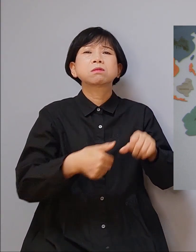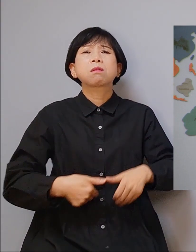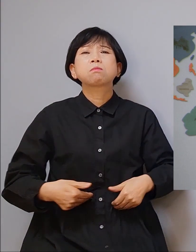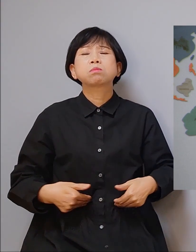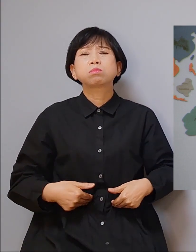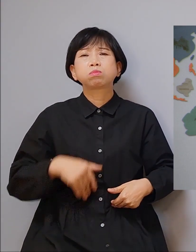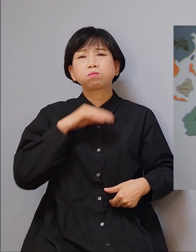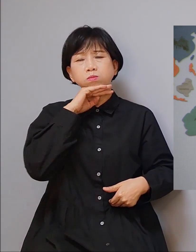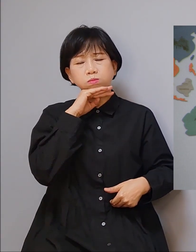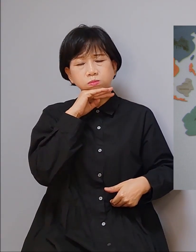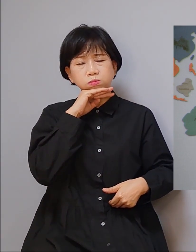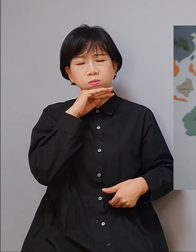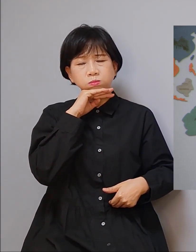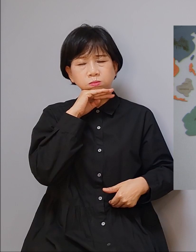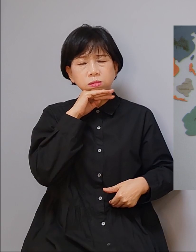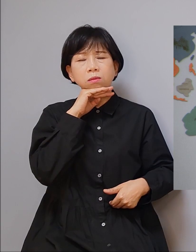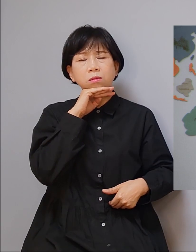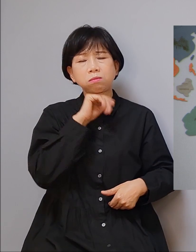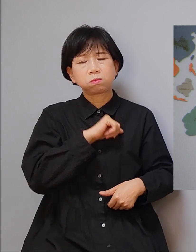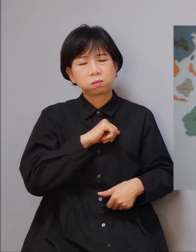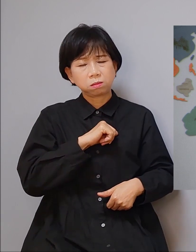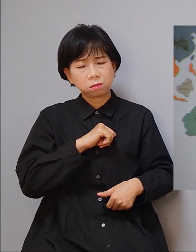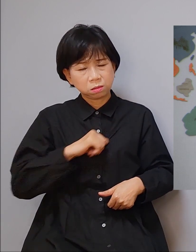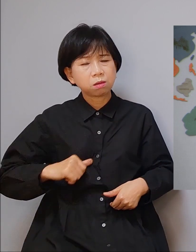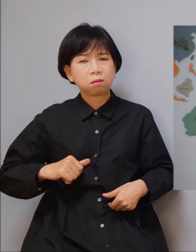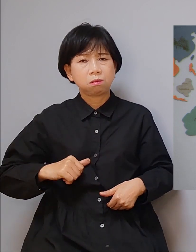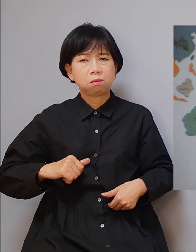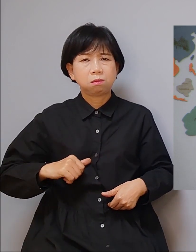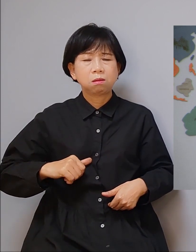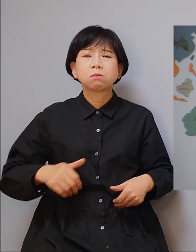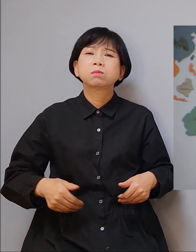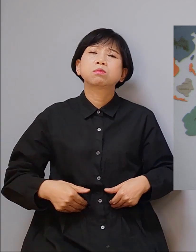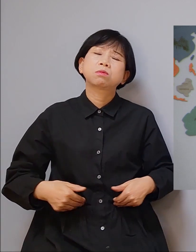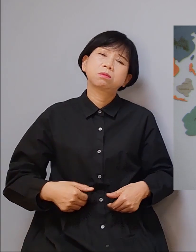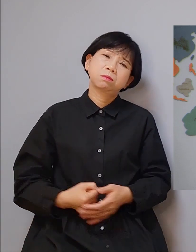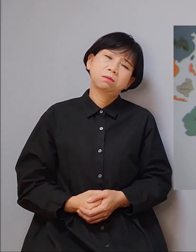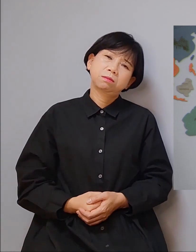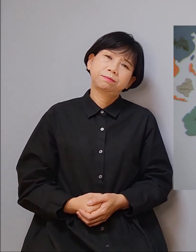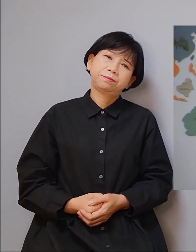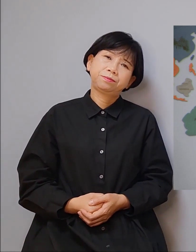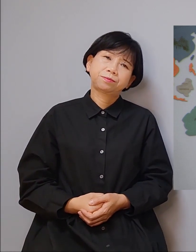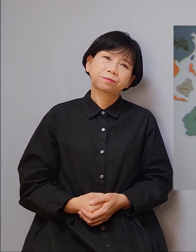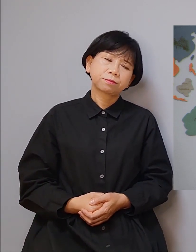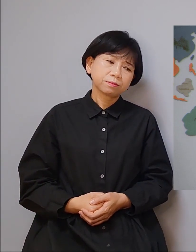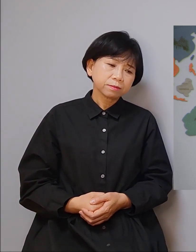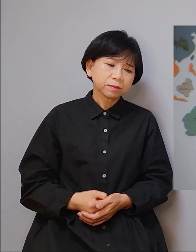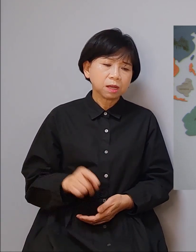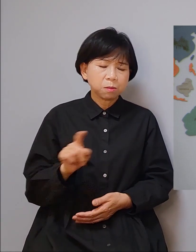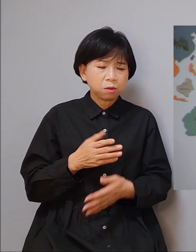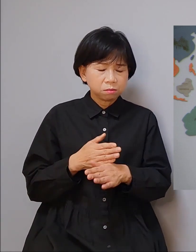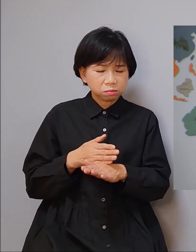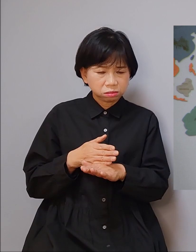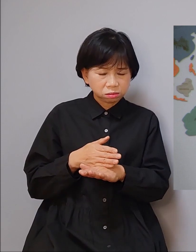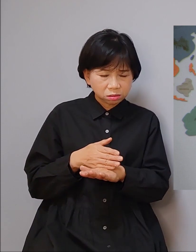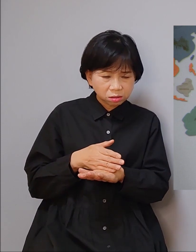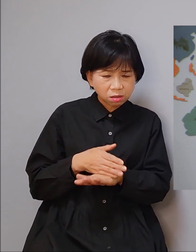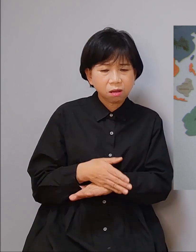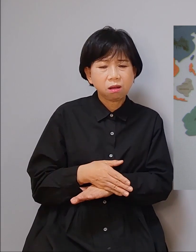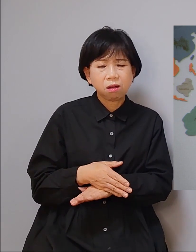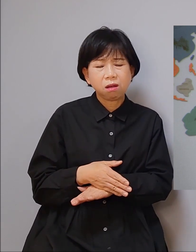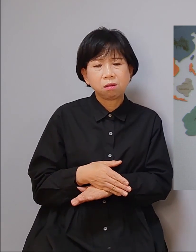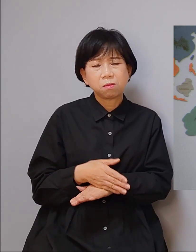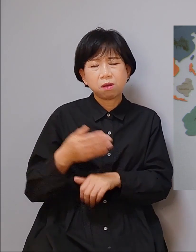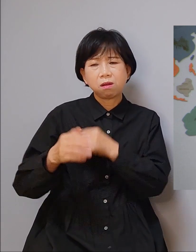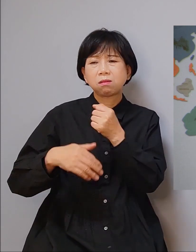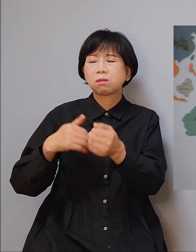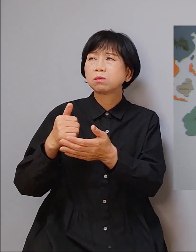그 기다림이 우리가 생각하는 것보다는 더 길어질 수 있습니다. 무엇인가 지체되고 기다려야 하는 동안 하나님은 우리가